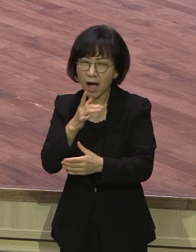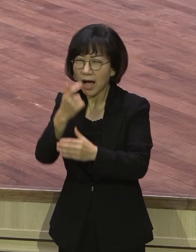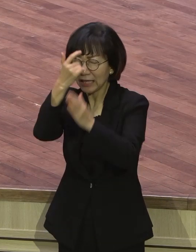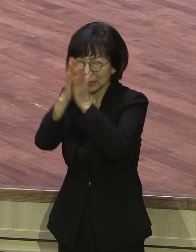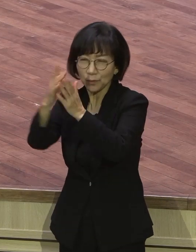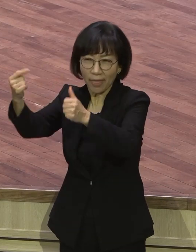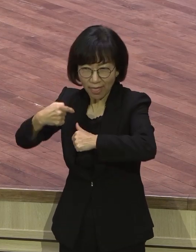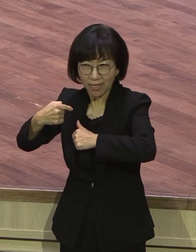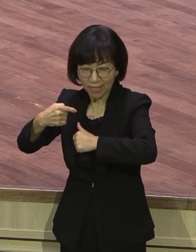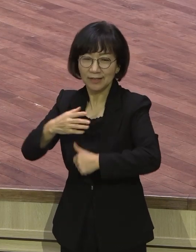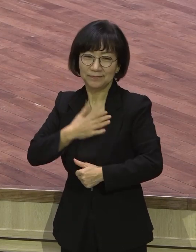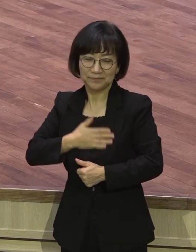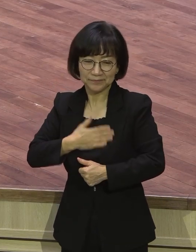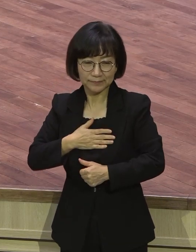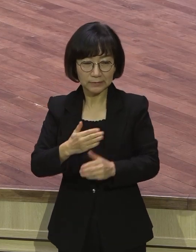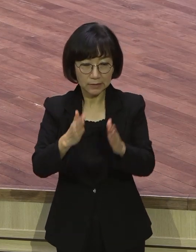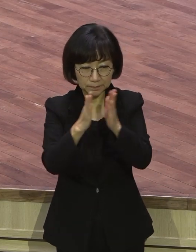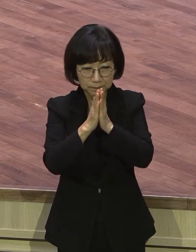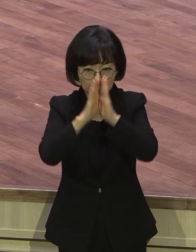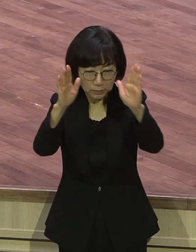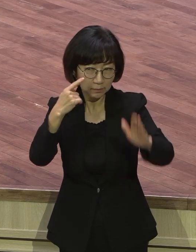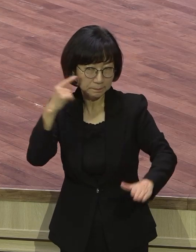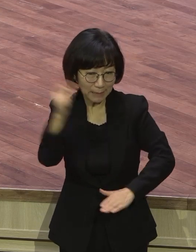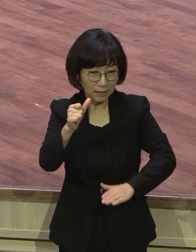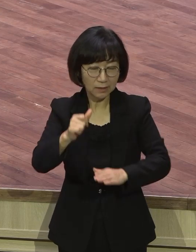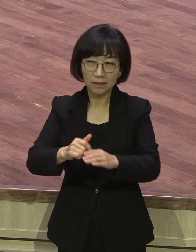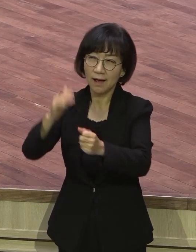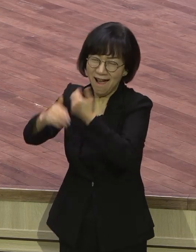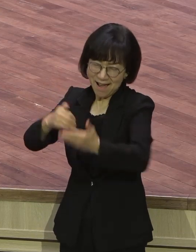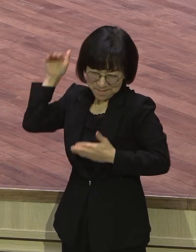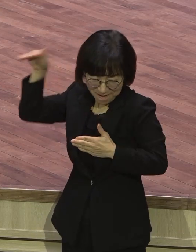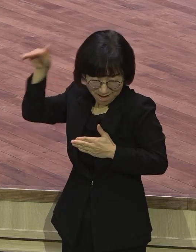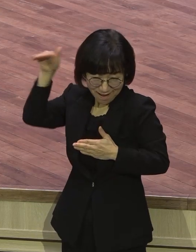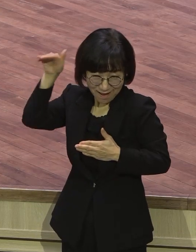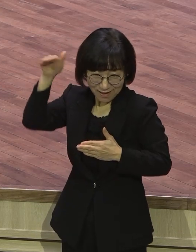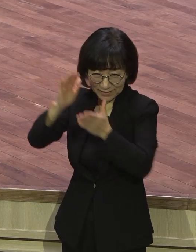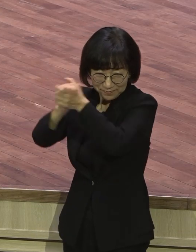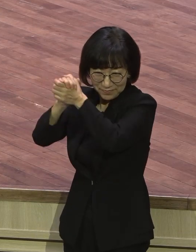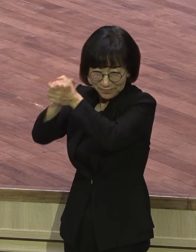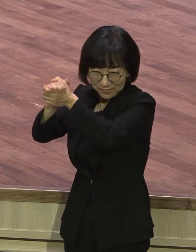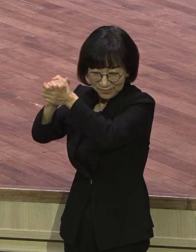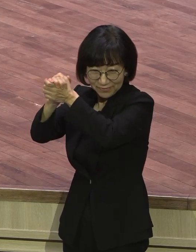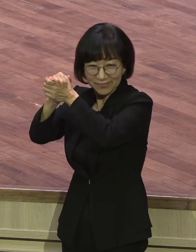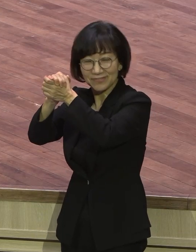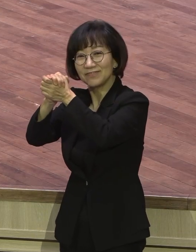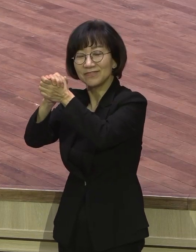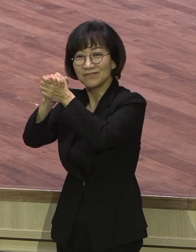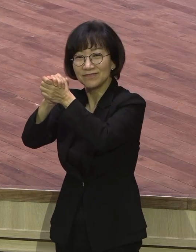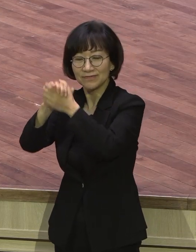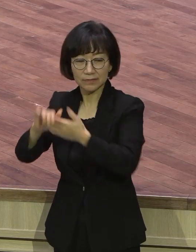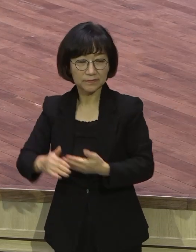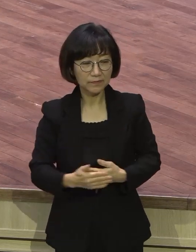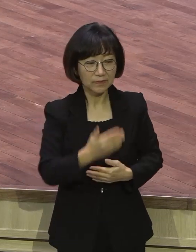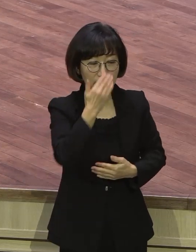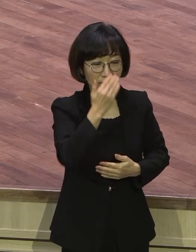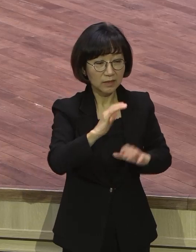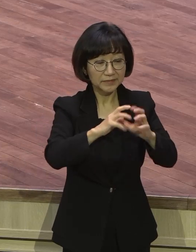그러니까 모세는 아 기도하라는 거구나 부르지죠 이스라엘 백성들처럼